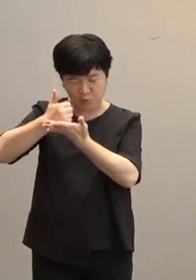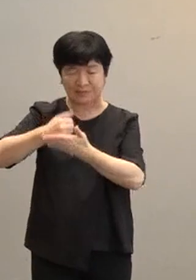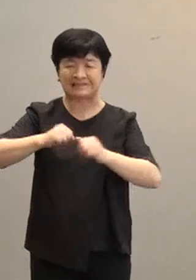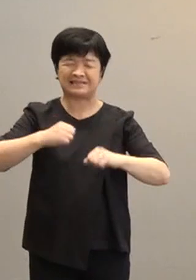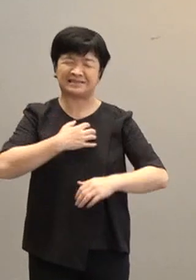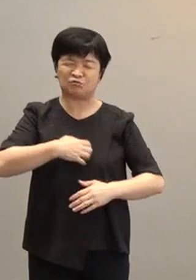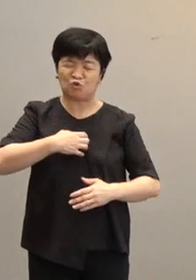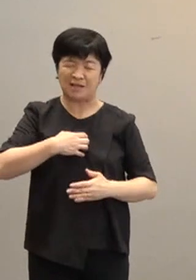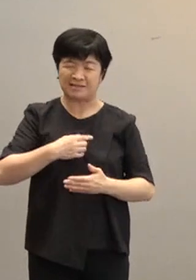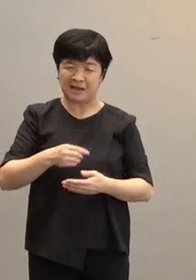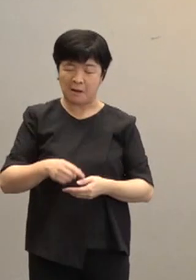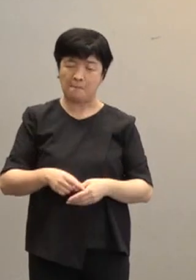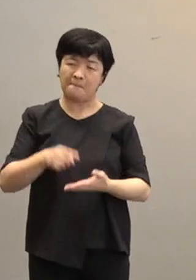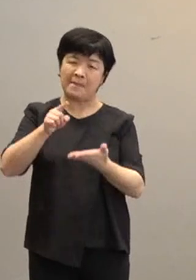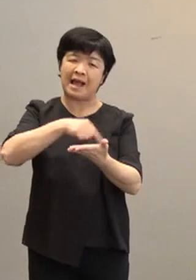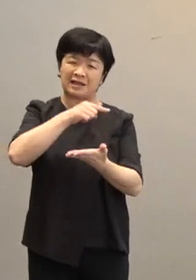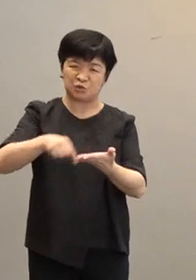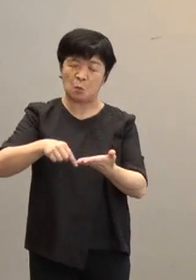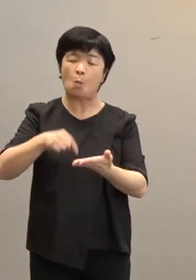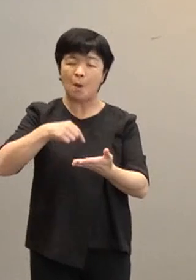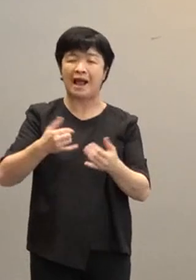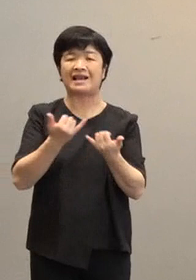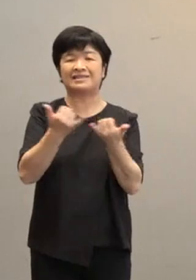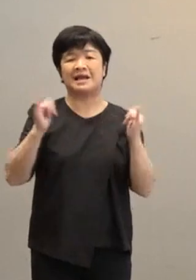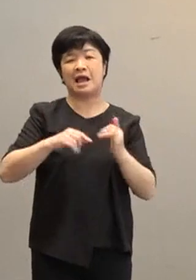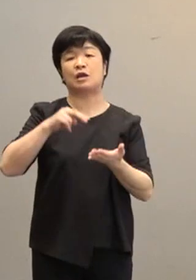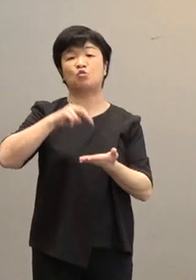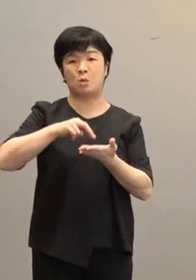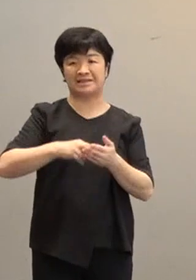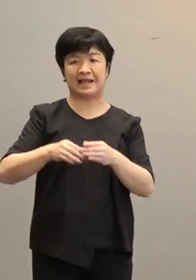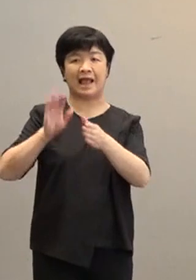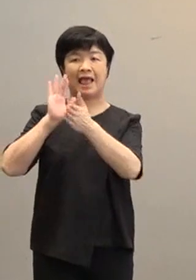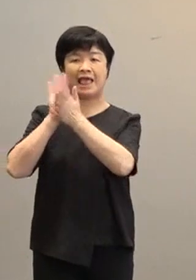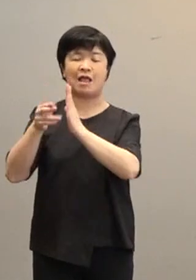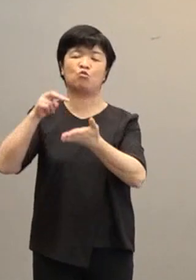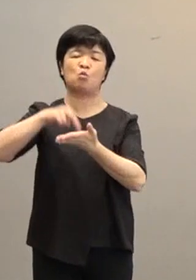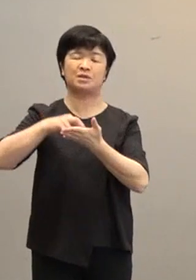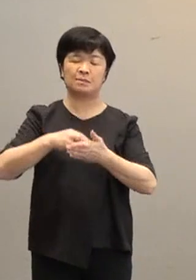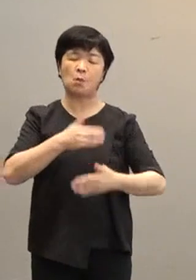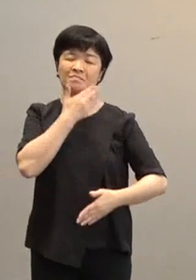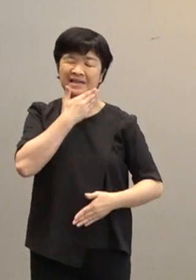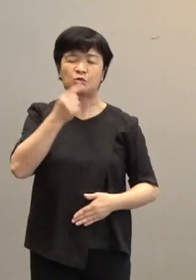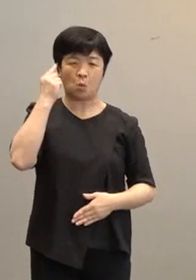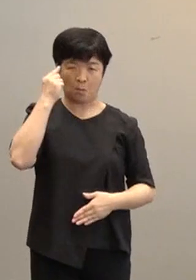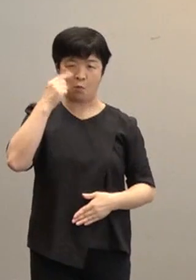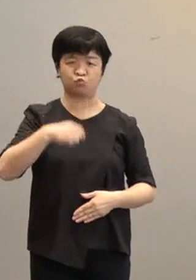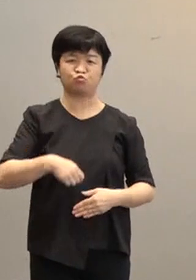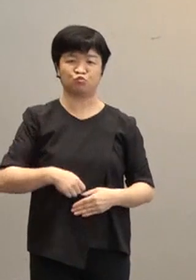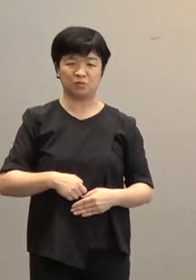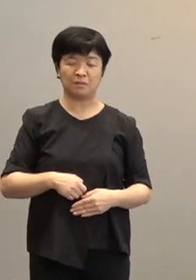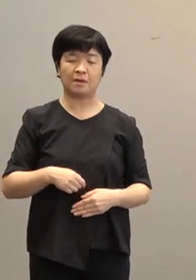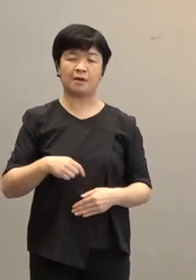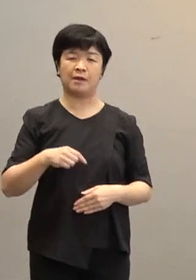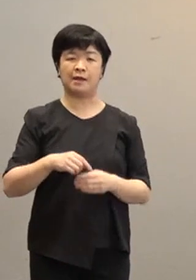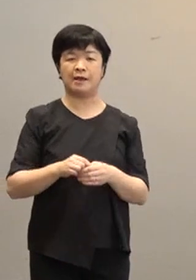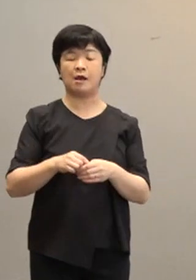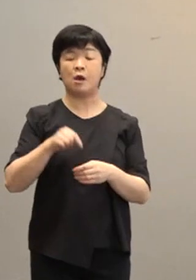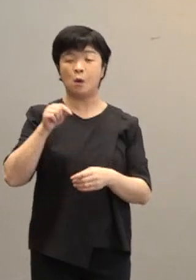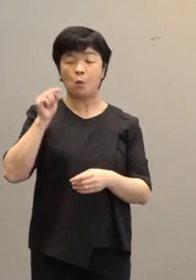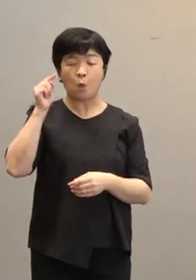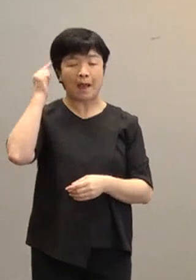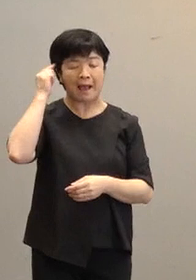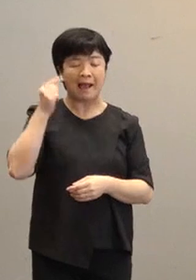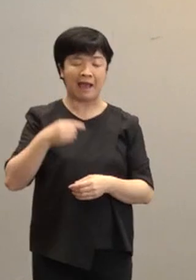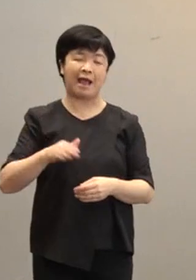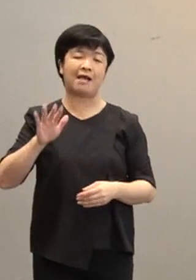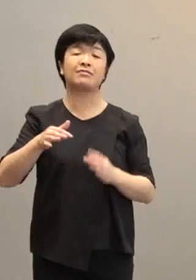我々社会として大事だと、県としても重要だというふうに考えていますので、そうした考え方の中で多様性尊重の条例を制定したいというふう